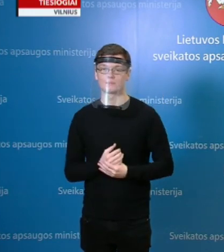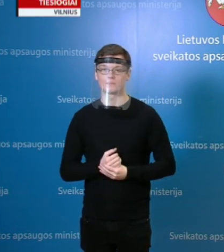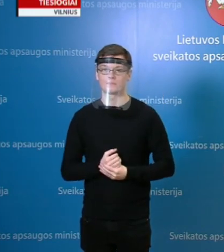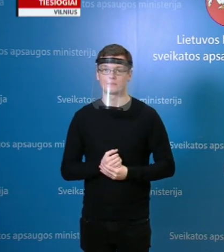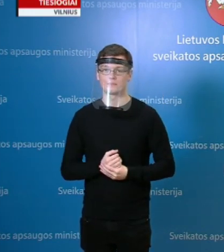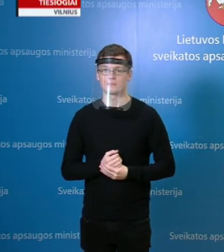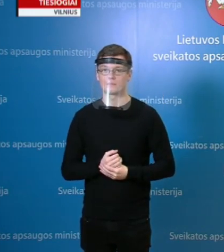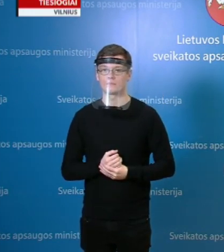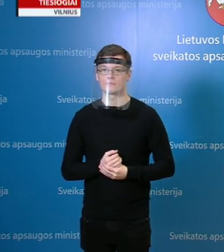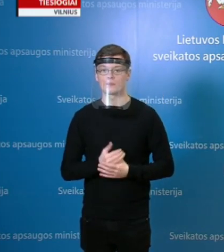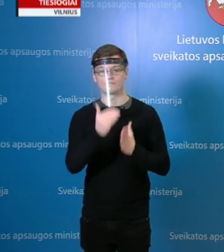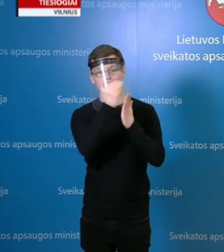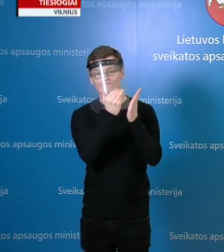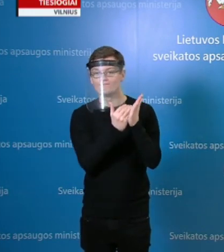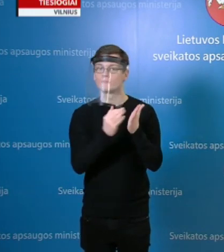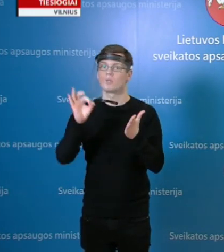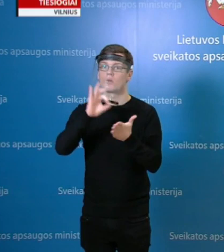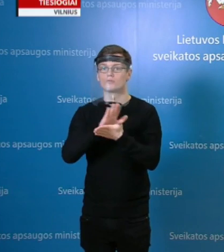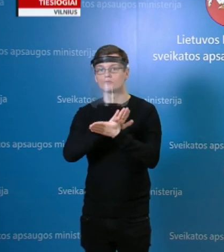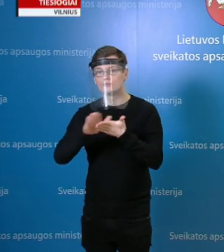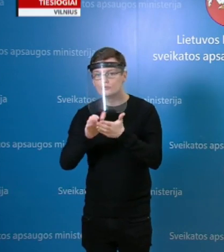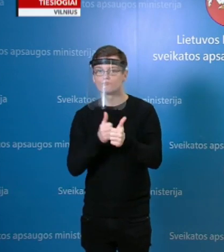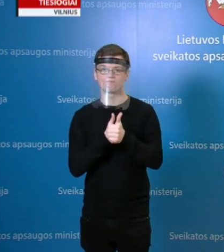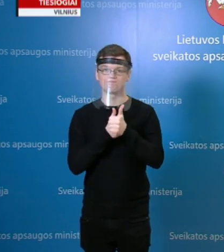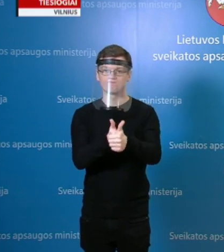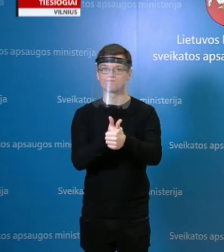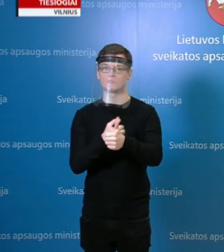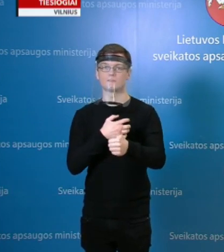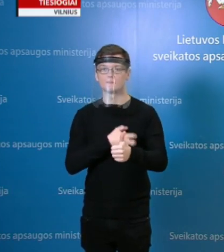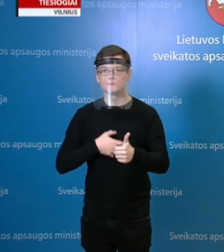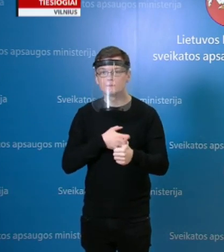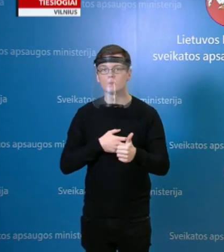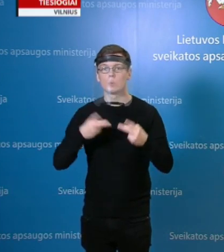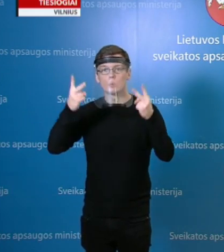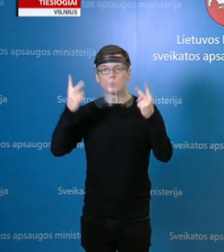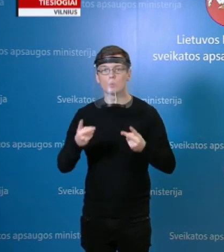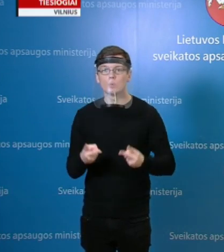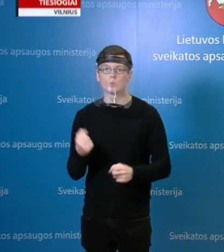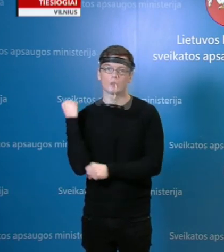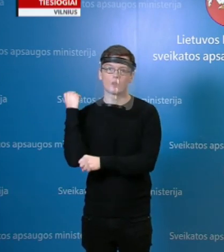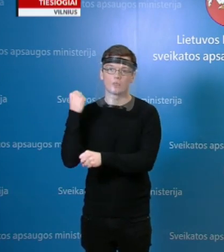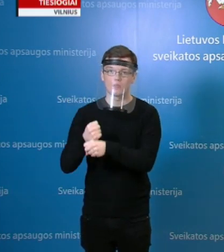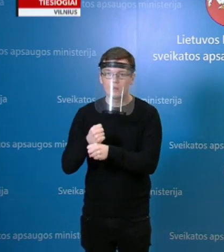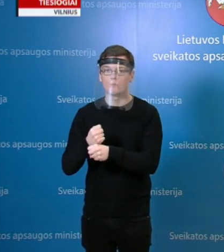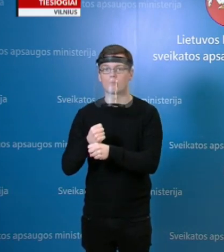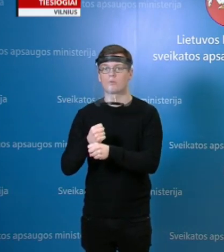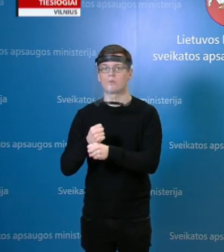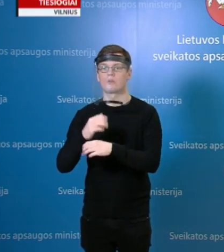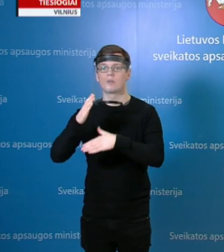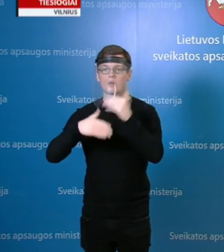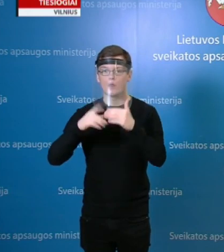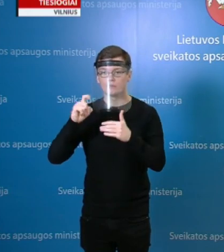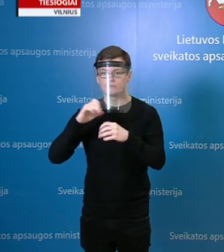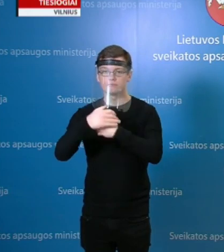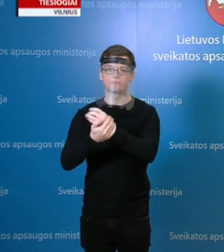tiek su higienos sąlygų laikymusi, tiek su reikalavimu darbuotojam, rankų dezinfekcija,